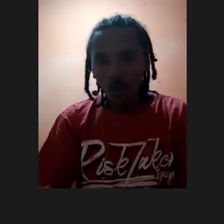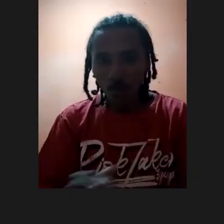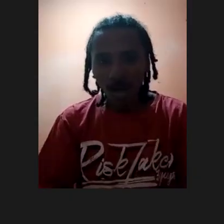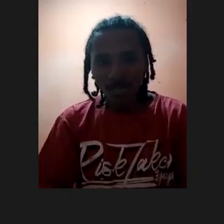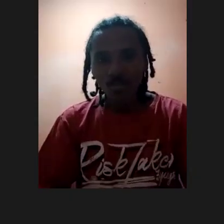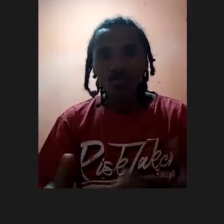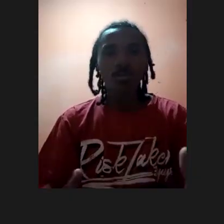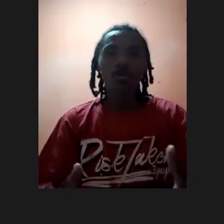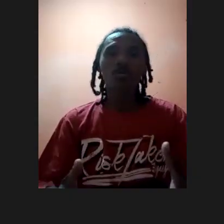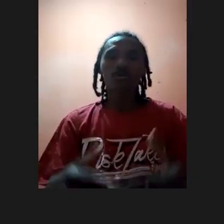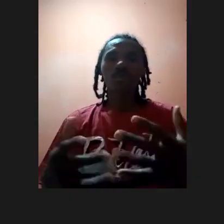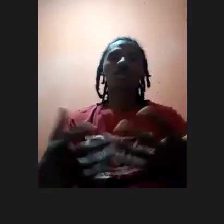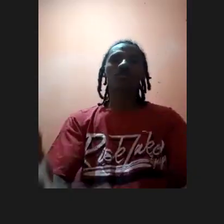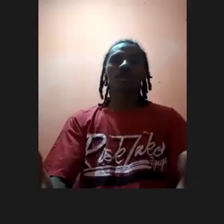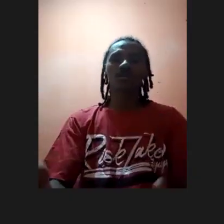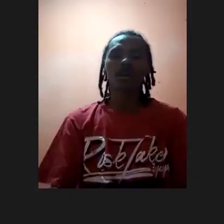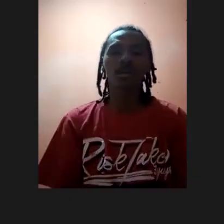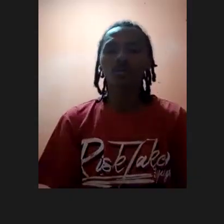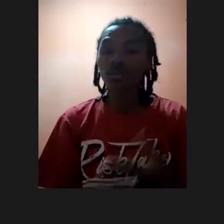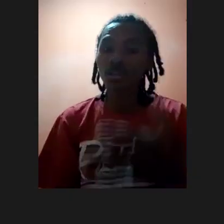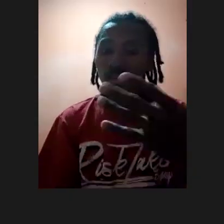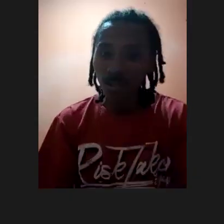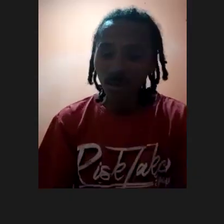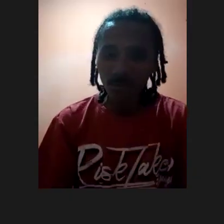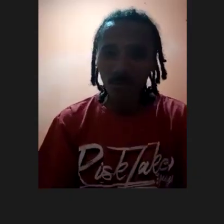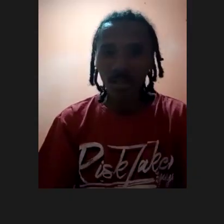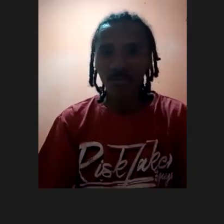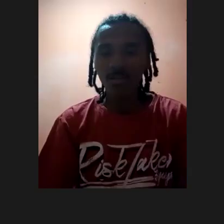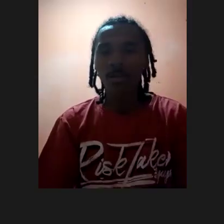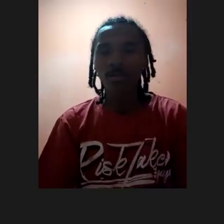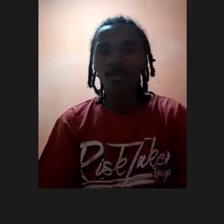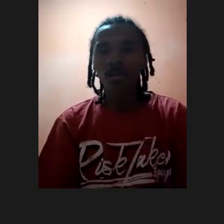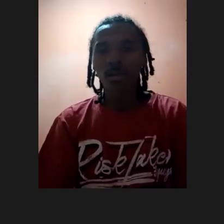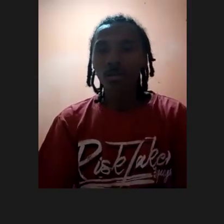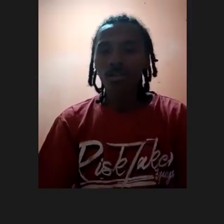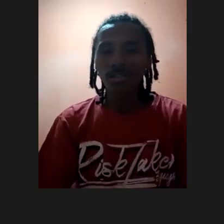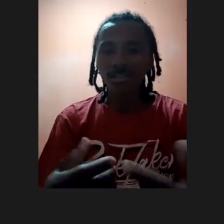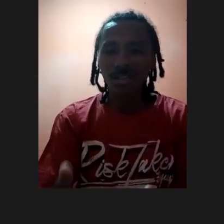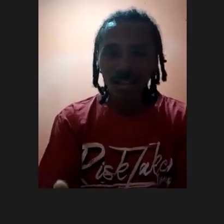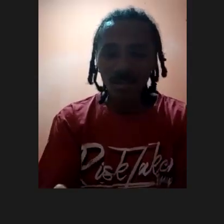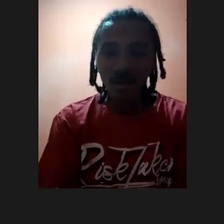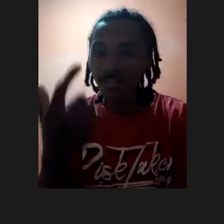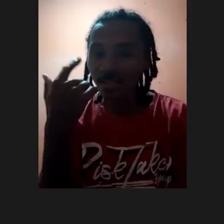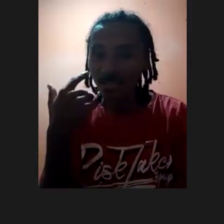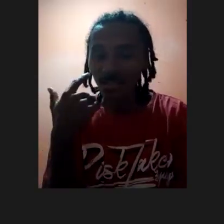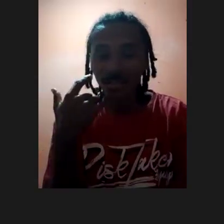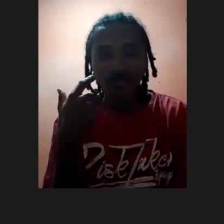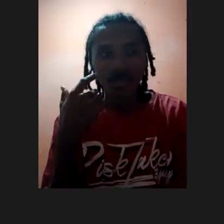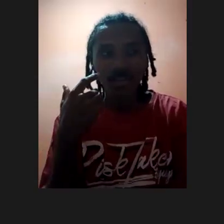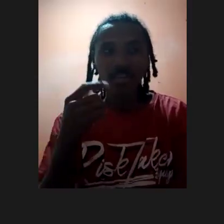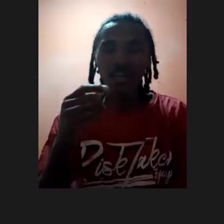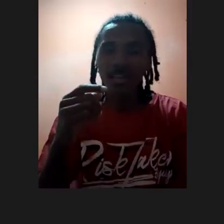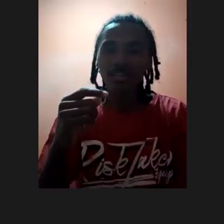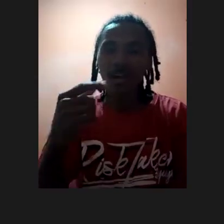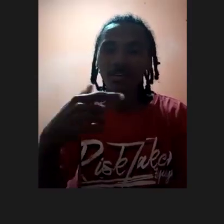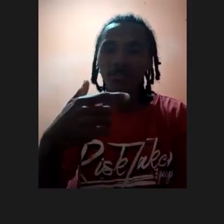ela. O básico, eu consegui conversar com ela, consegui entender o que ela falava também. E tinha sinais que eu esquecia